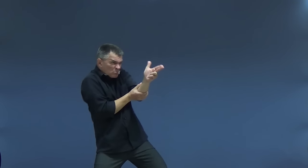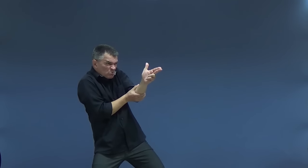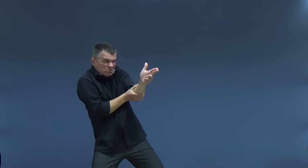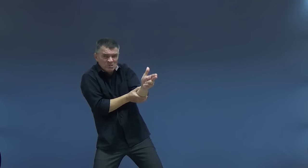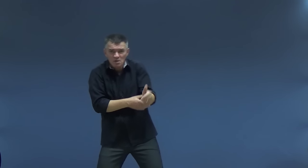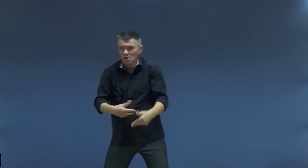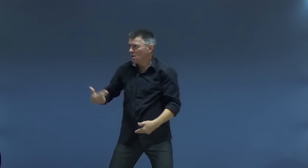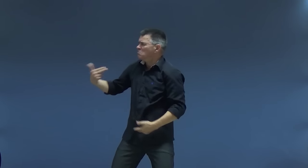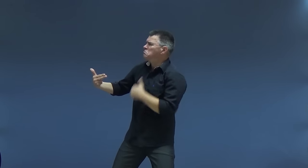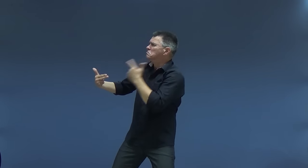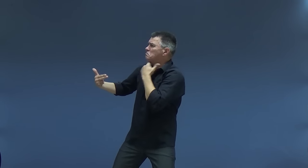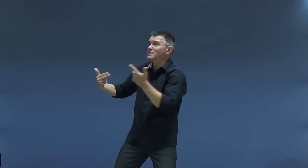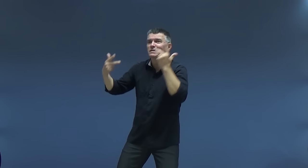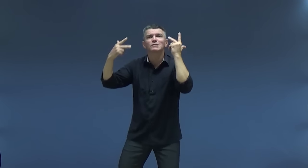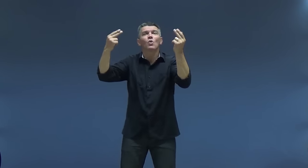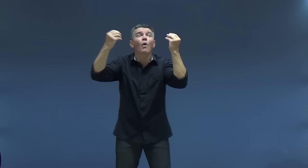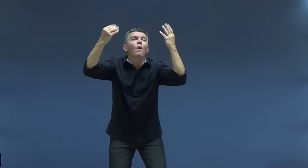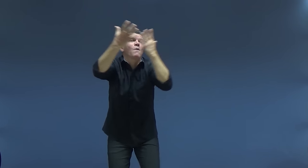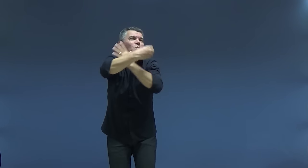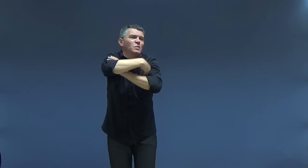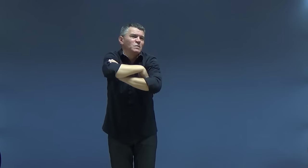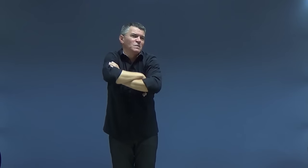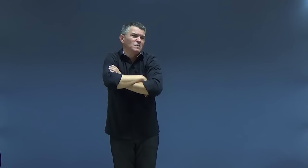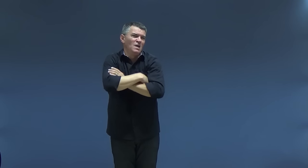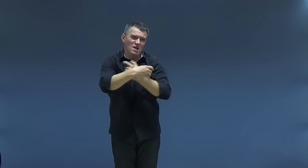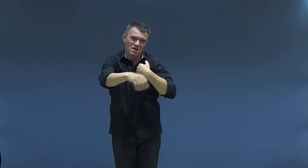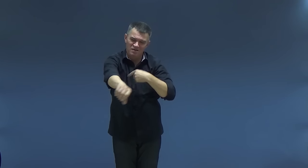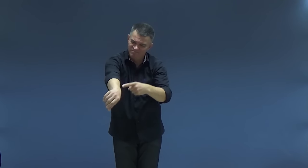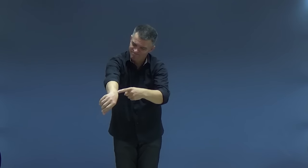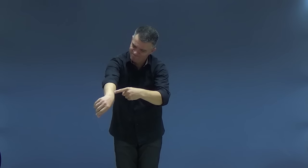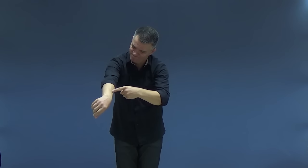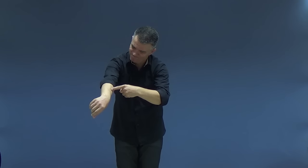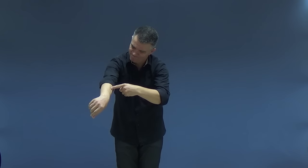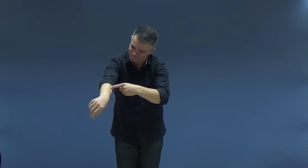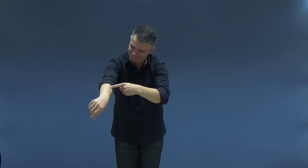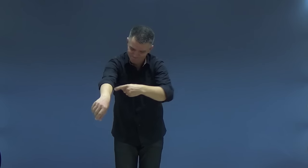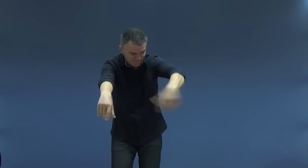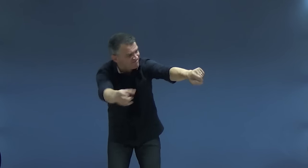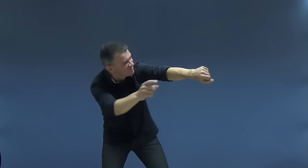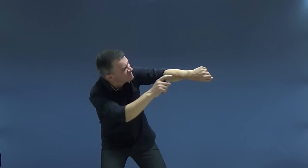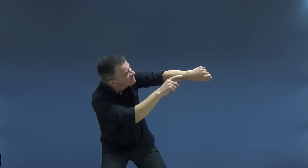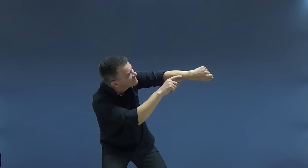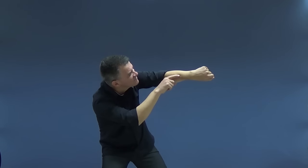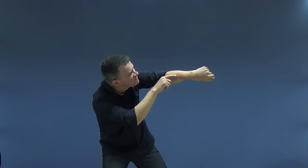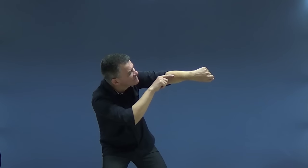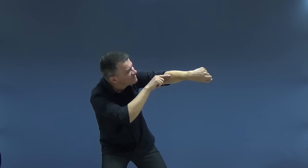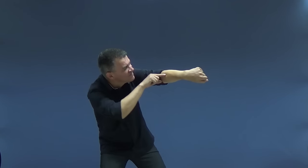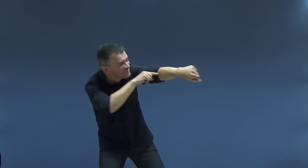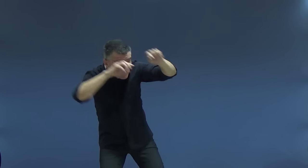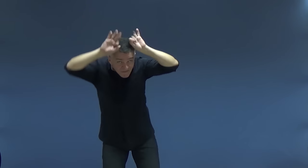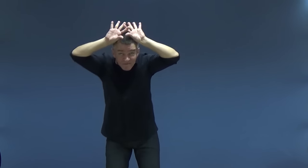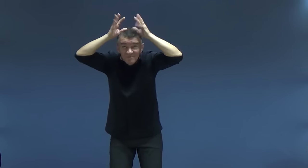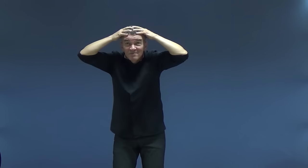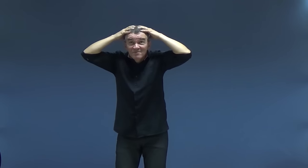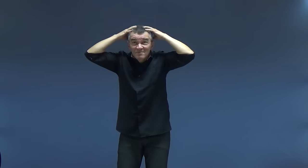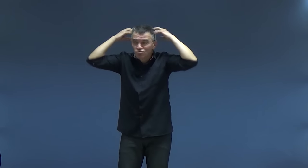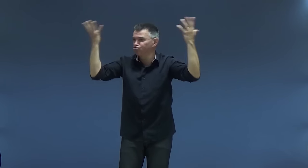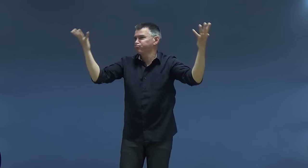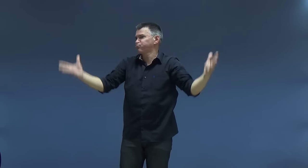Deus estão ali protegendo a nossa vida. Às vezes vem coisas contra a gente. Olha, a gente fica arrepiado, ó. Meu cabelo